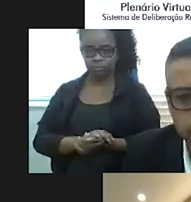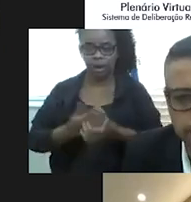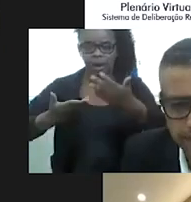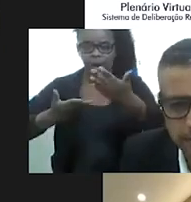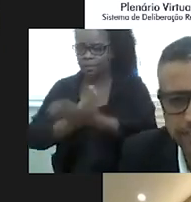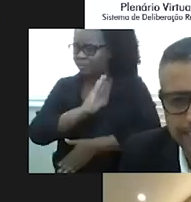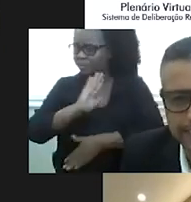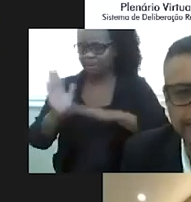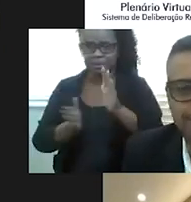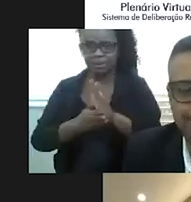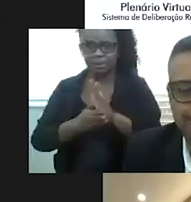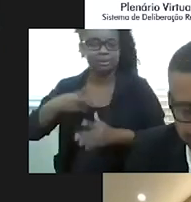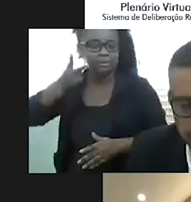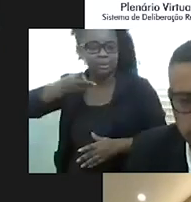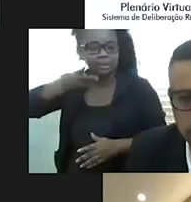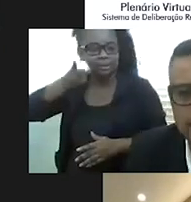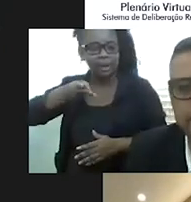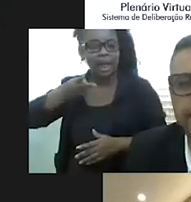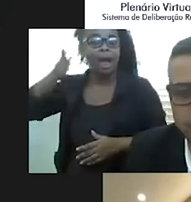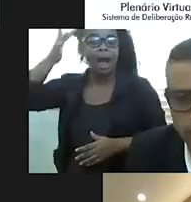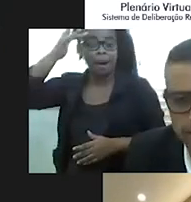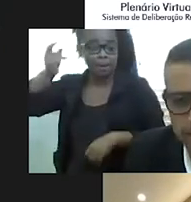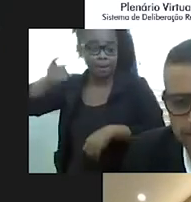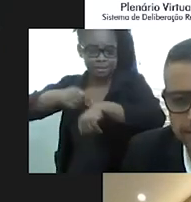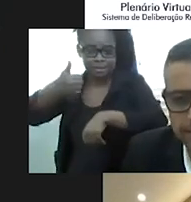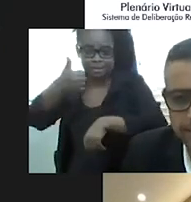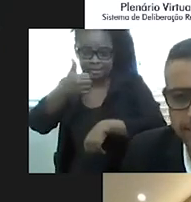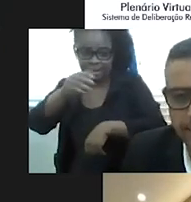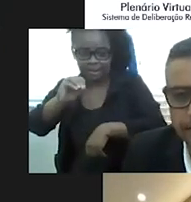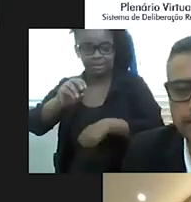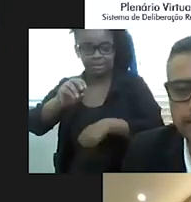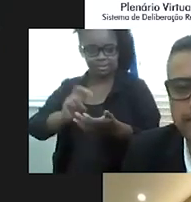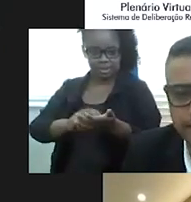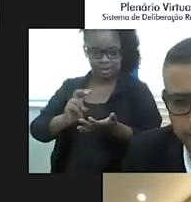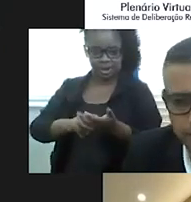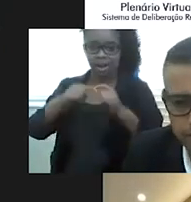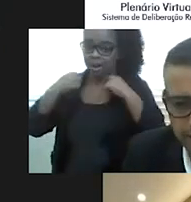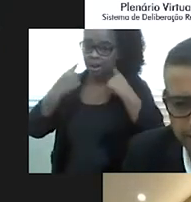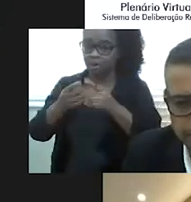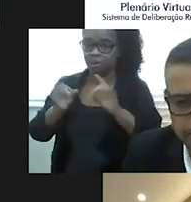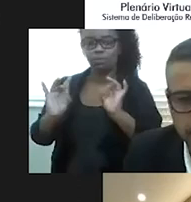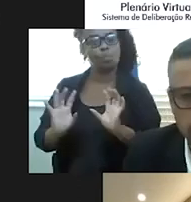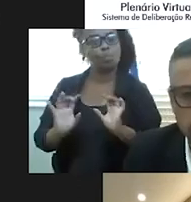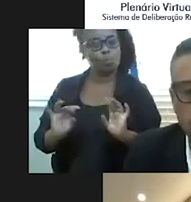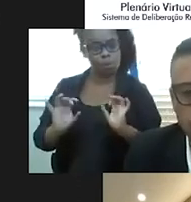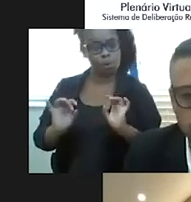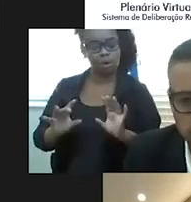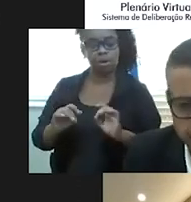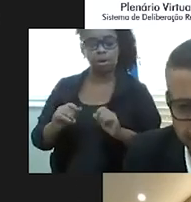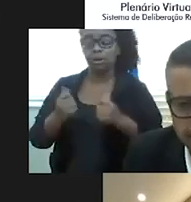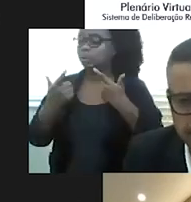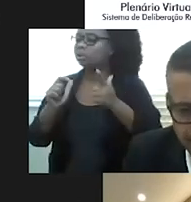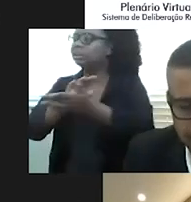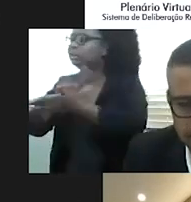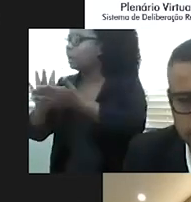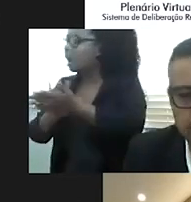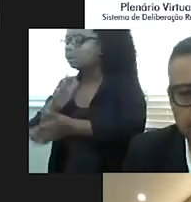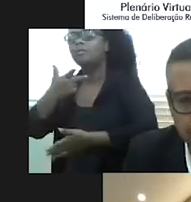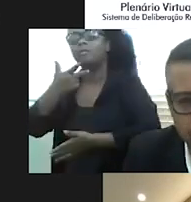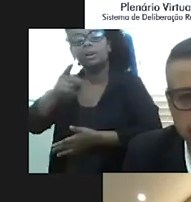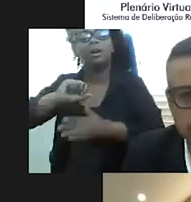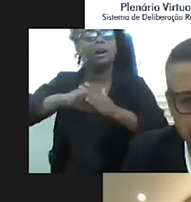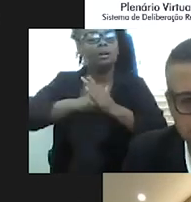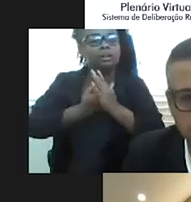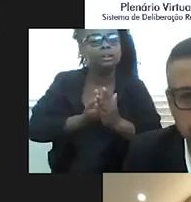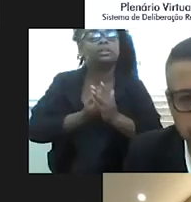Aprovado por unanimidade. Amanhã, às 10 horas da manhã, nossa sessão extraordinária. Não havendo mais nada a tratar, está